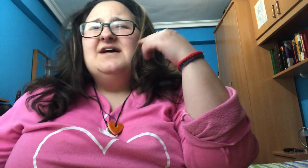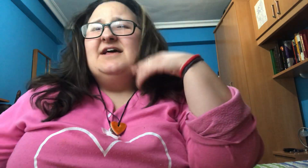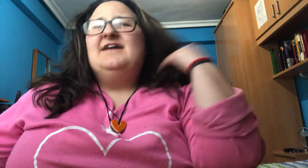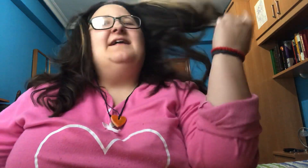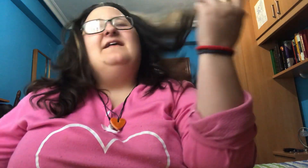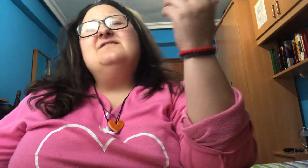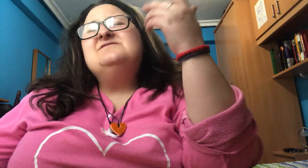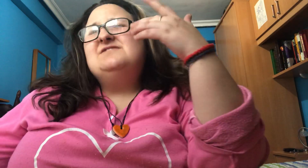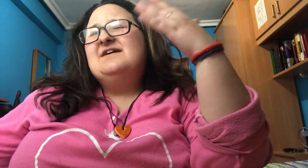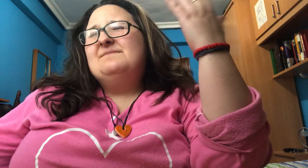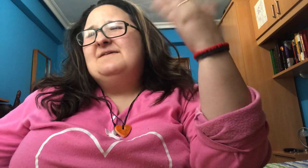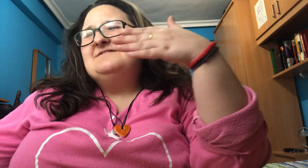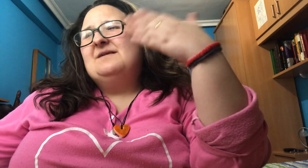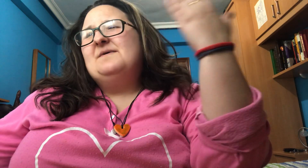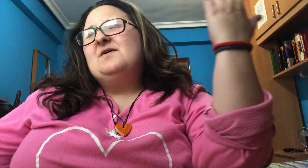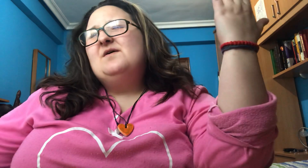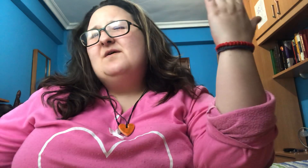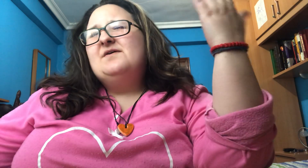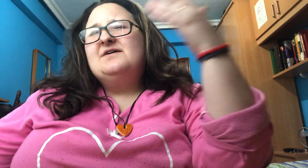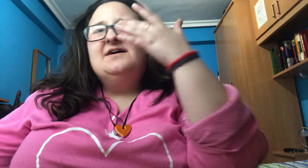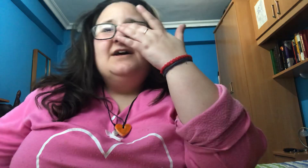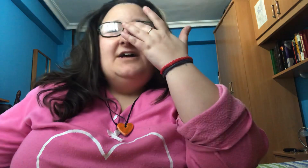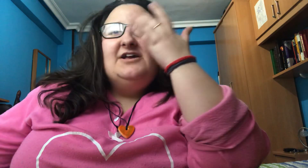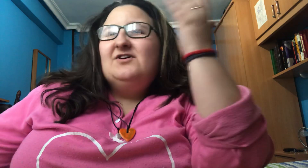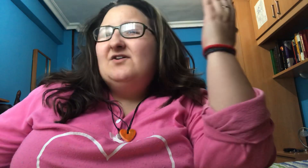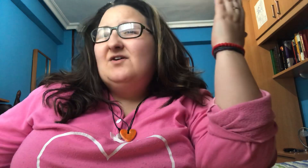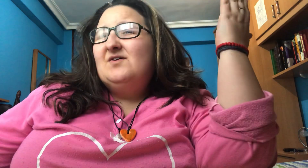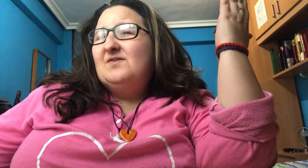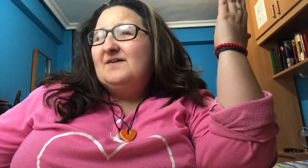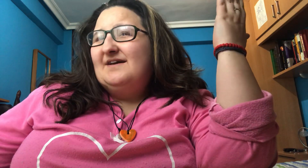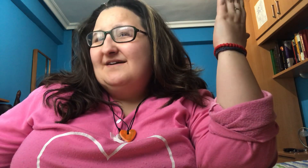y cada noche que me diste lo mejor, y yo no lo vi